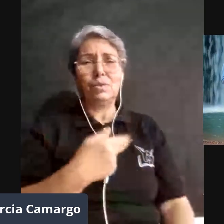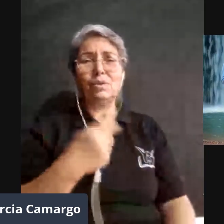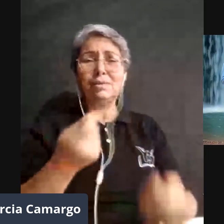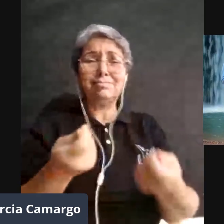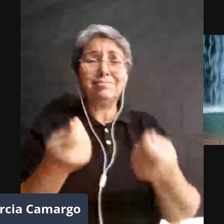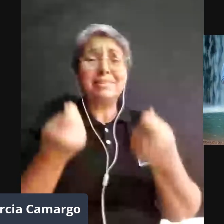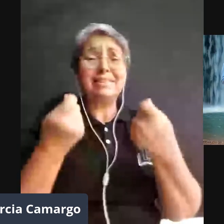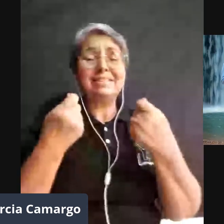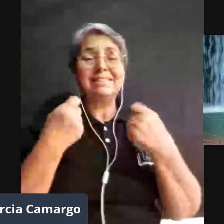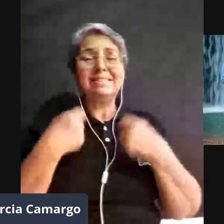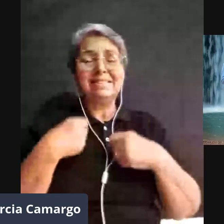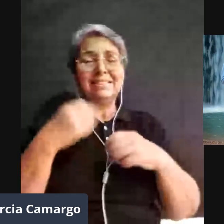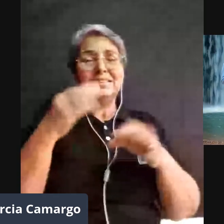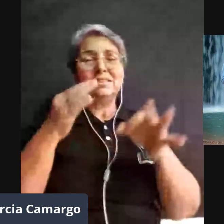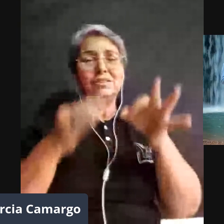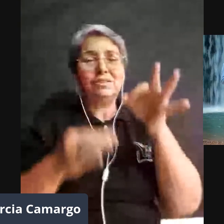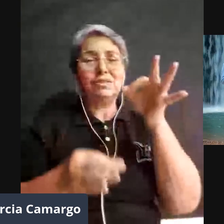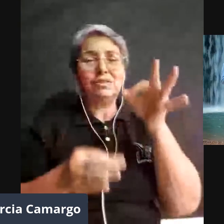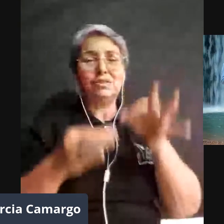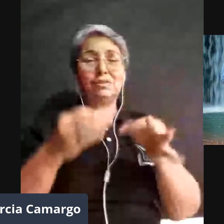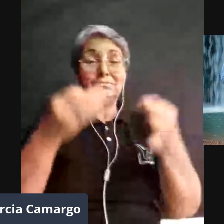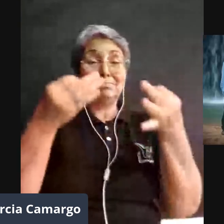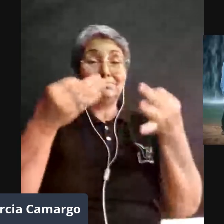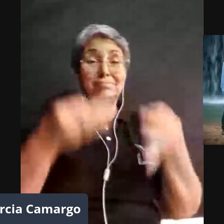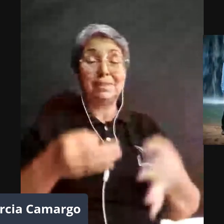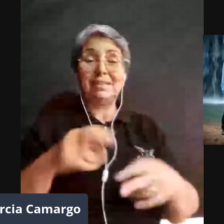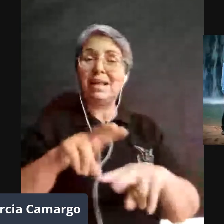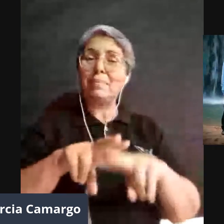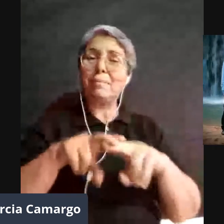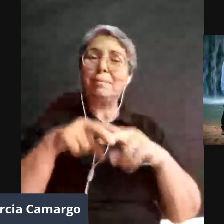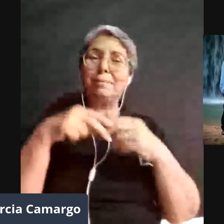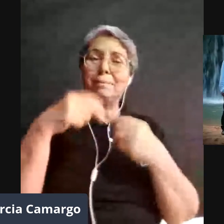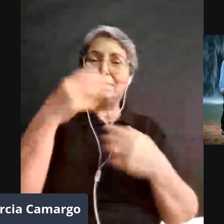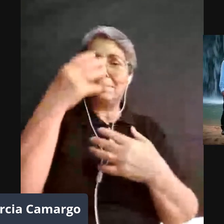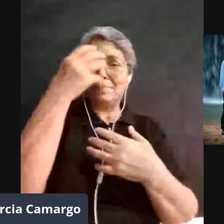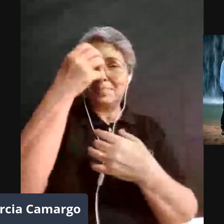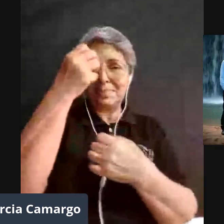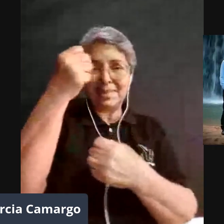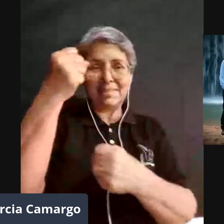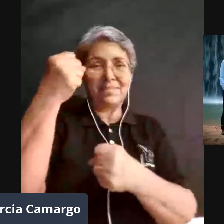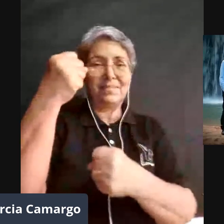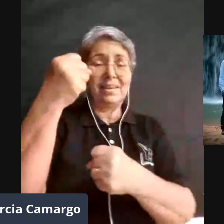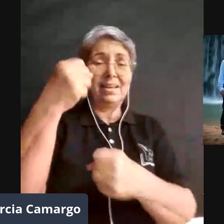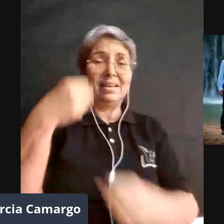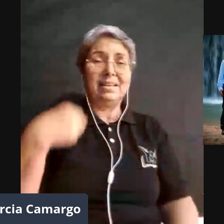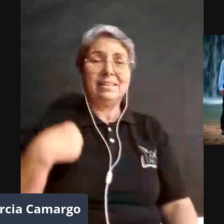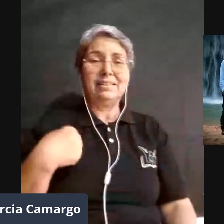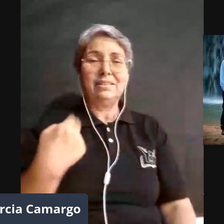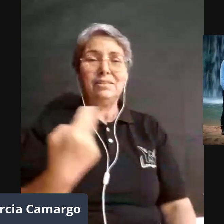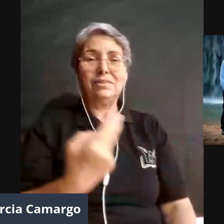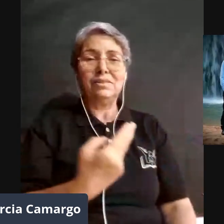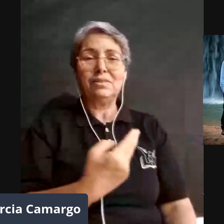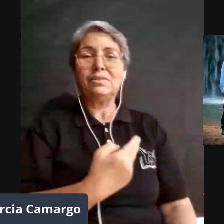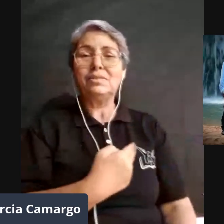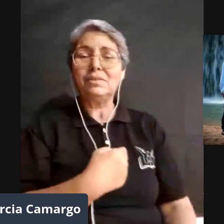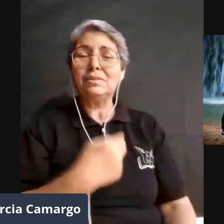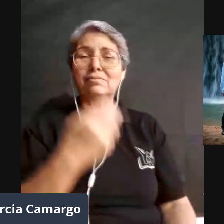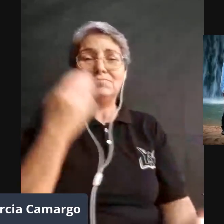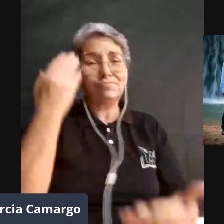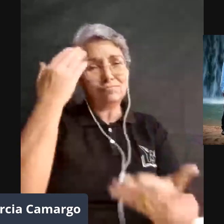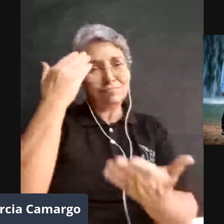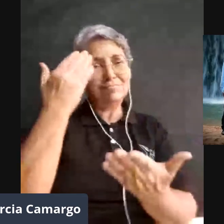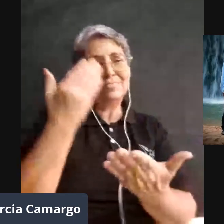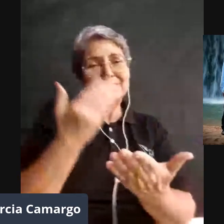justificados pela fé, nós temos paz para